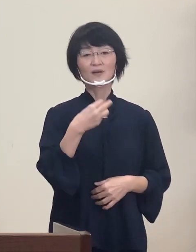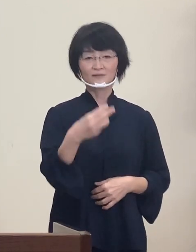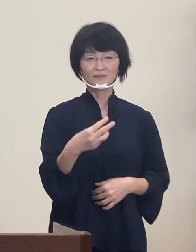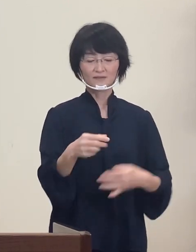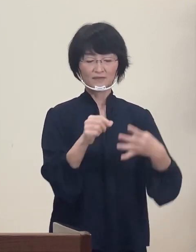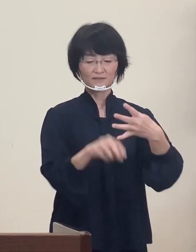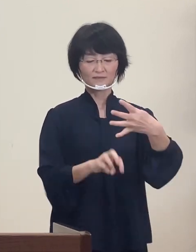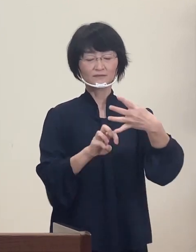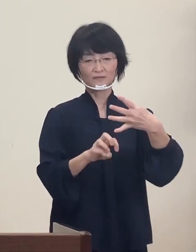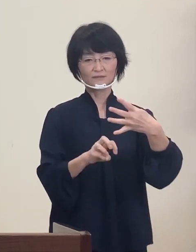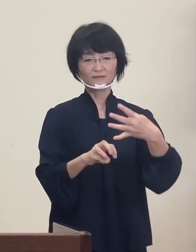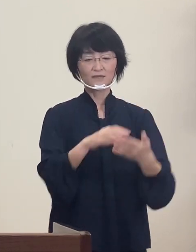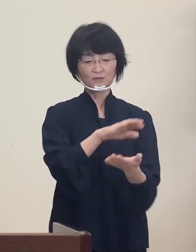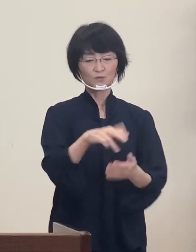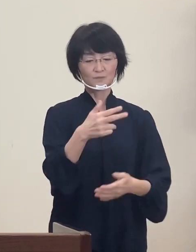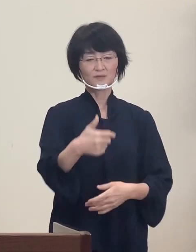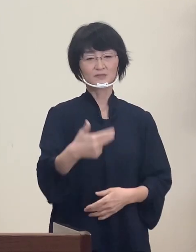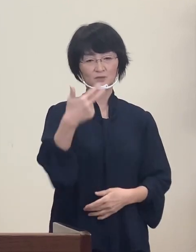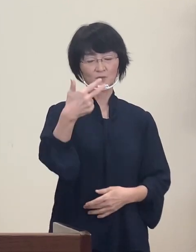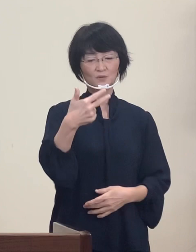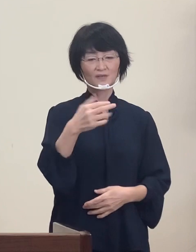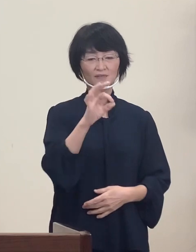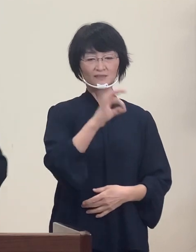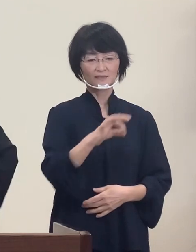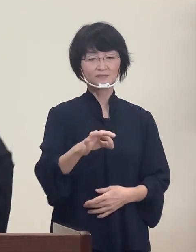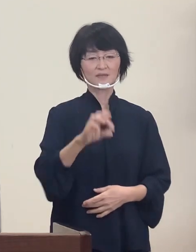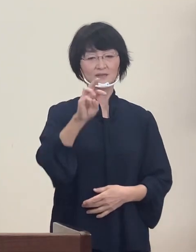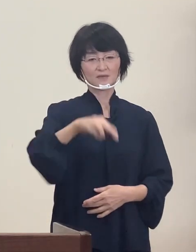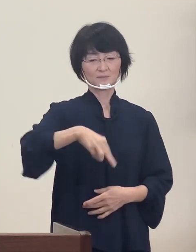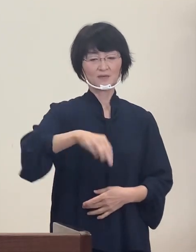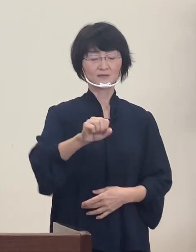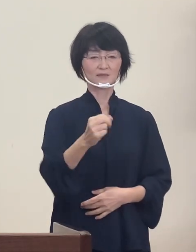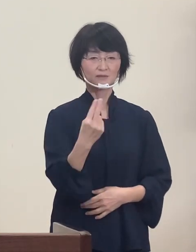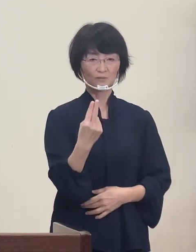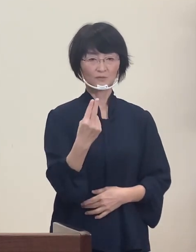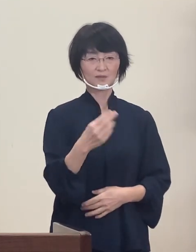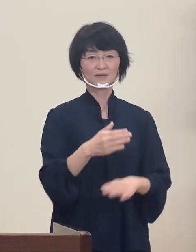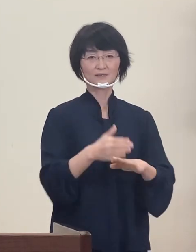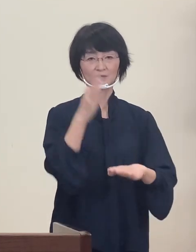日郡山市町品川はさとありがとうございました